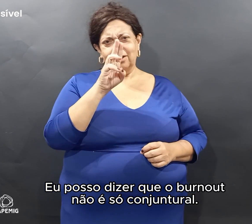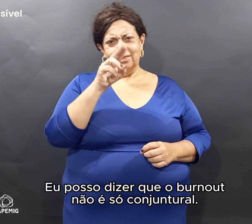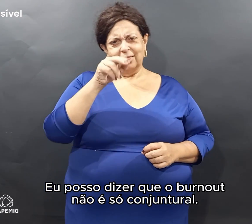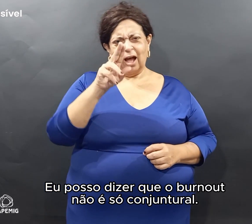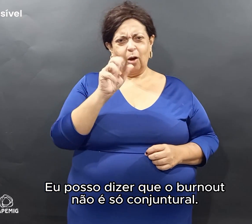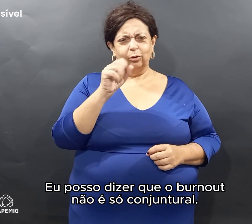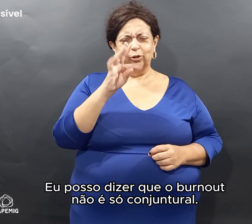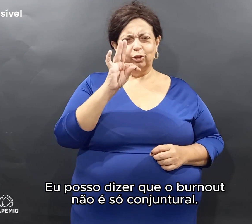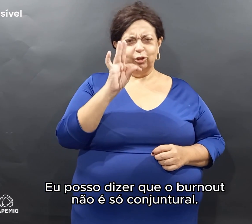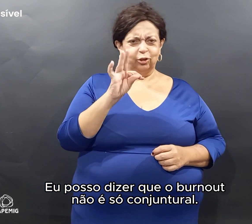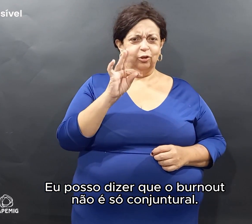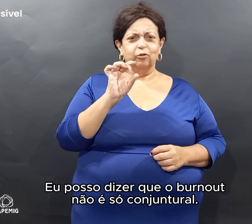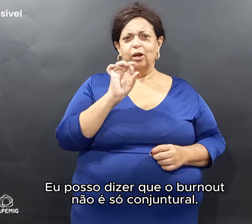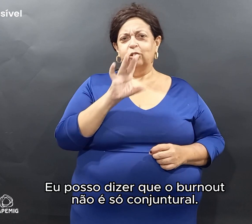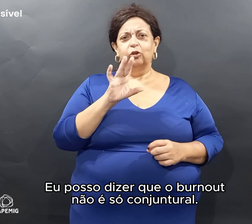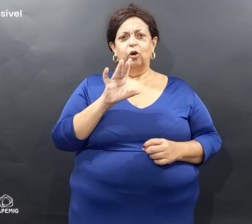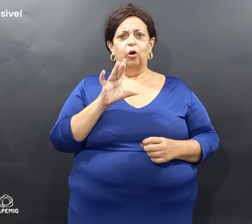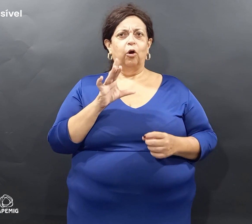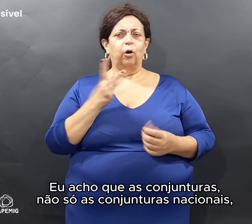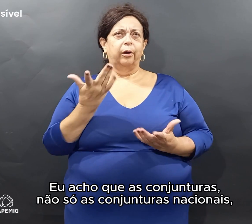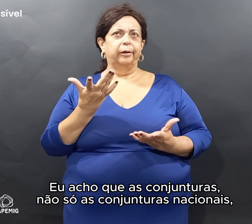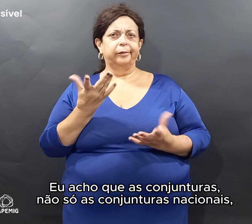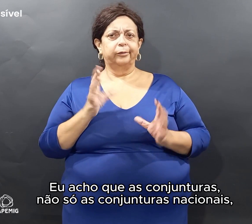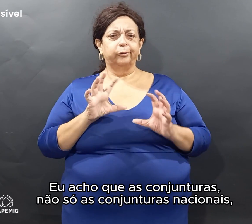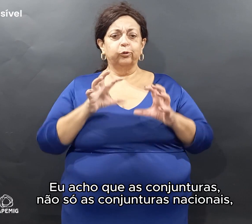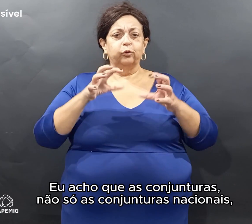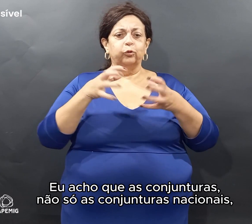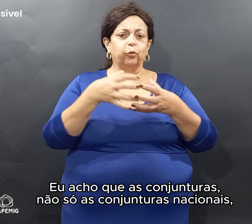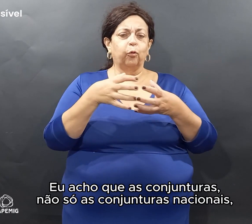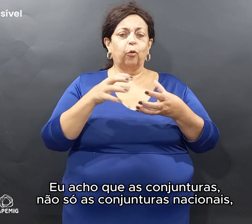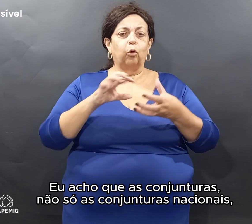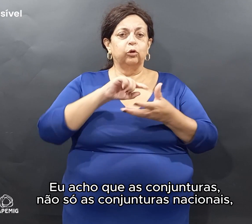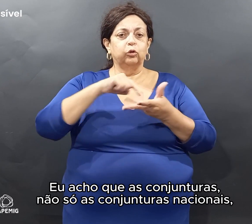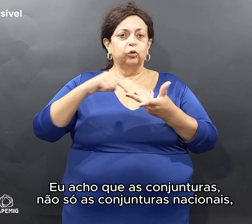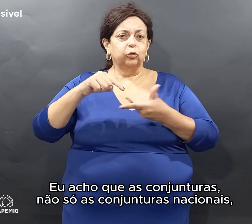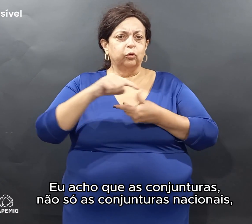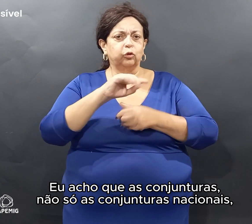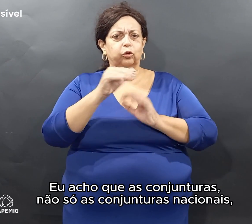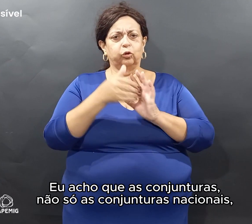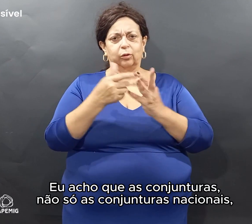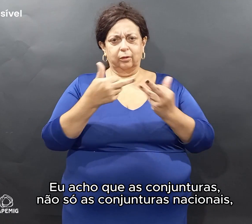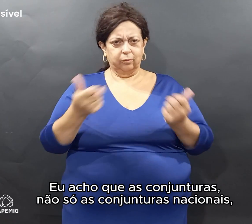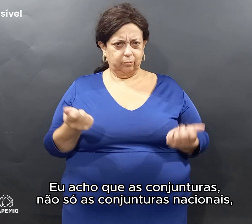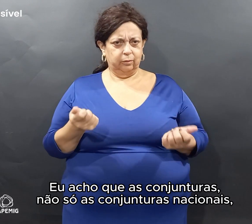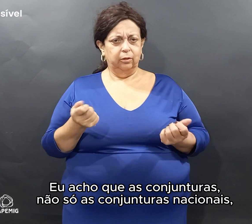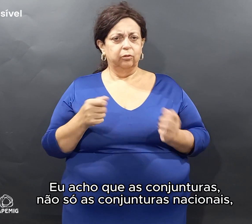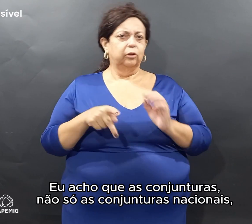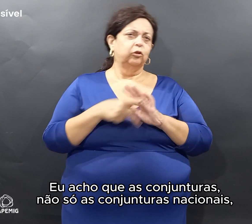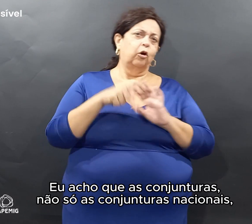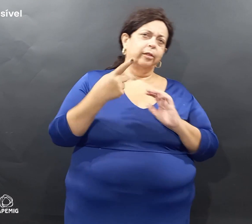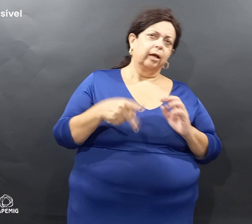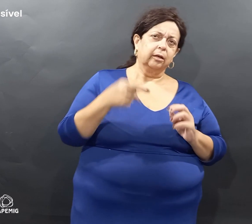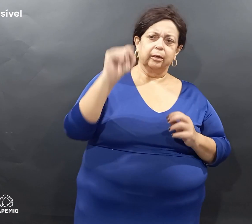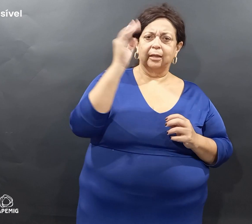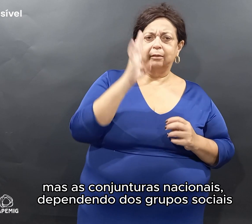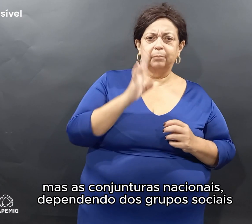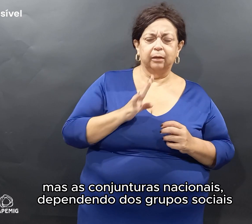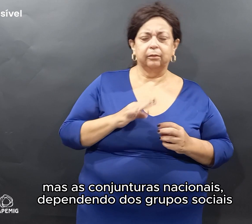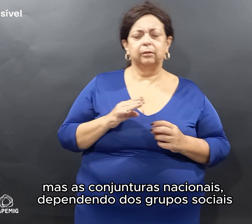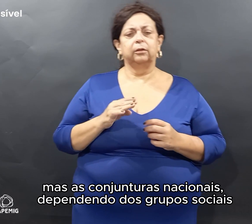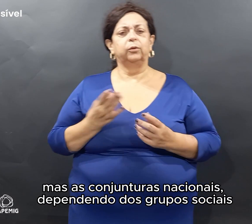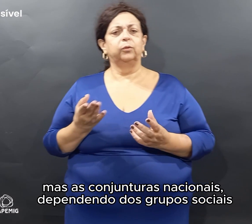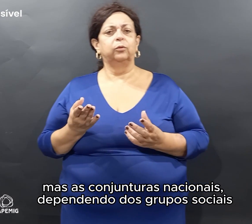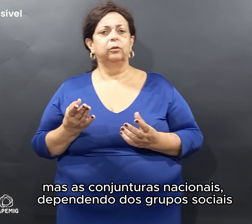é só conjuntural. Eu acho que as conjunturas, não só as conjunturas nacionais, mas